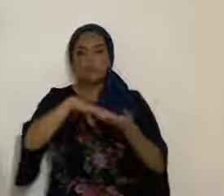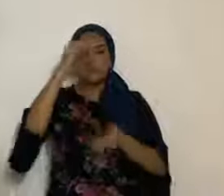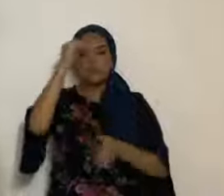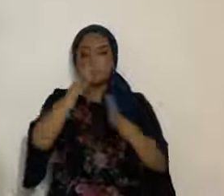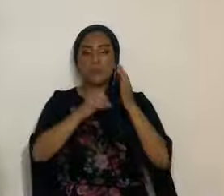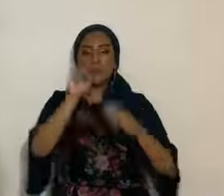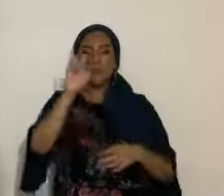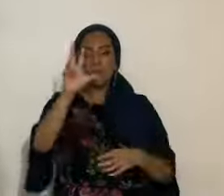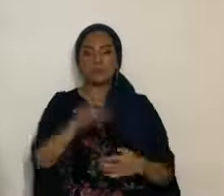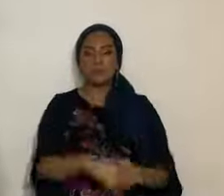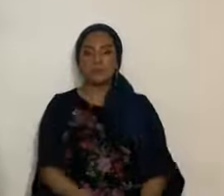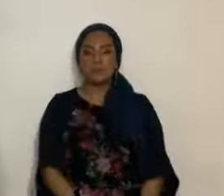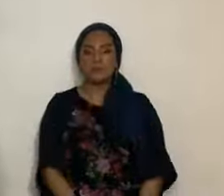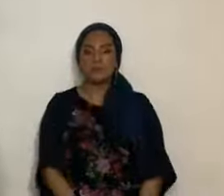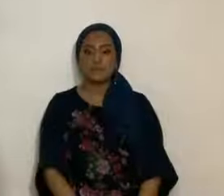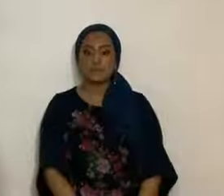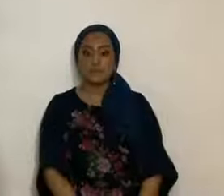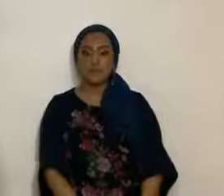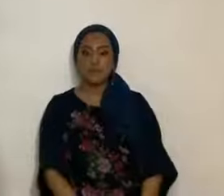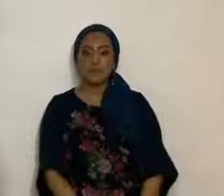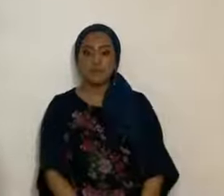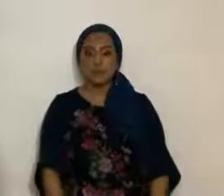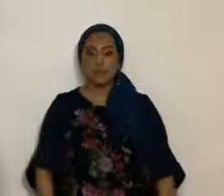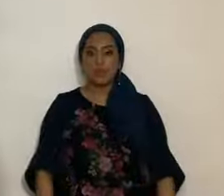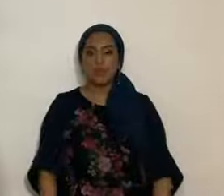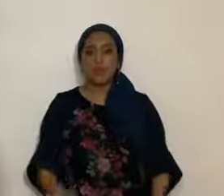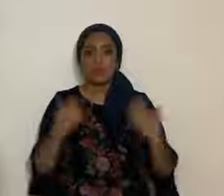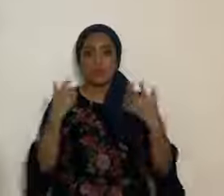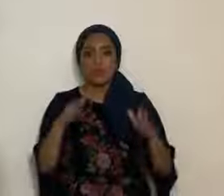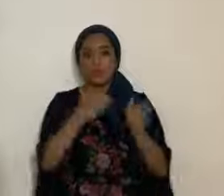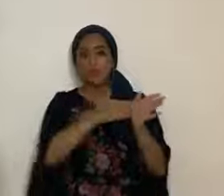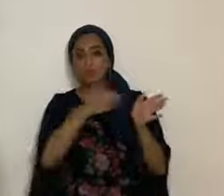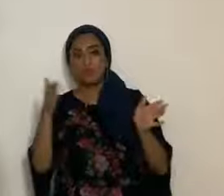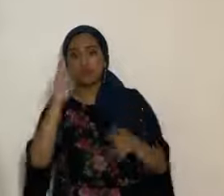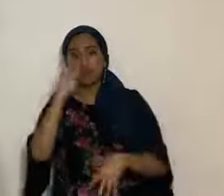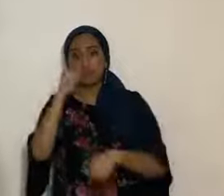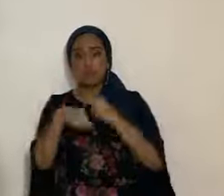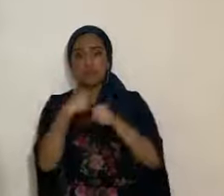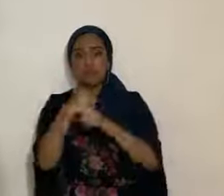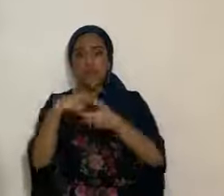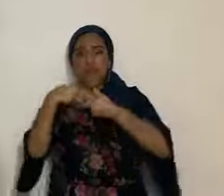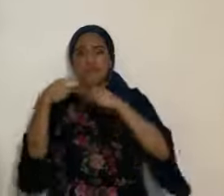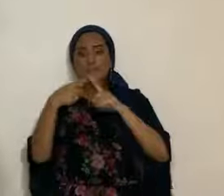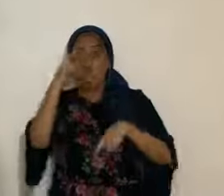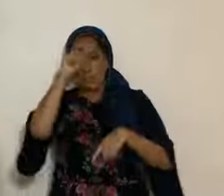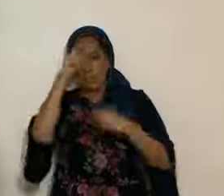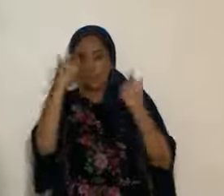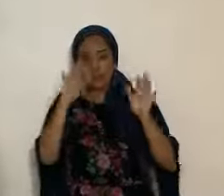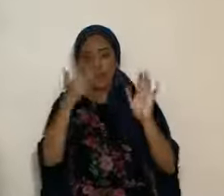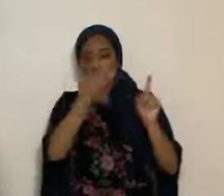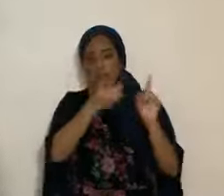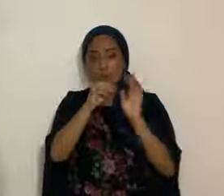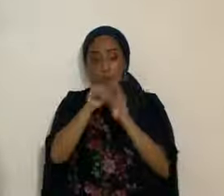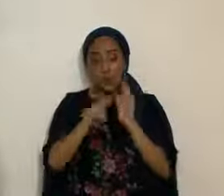3. Ya habían pasado 40 años que había salido de Egipto, de haber sido criado como